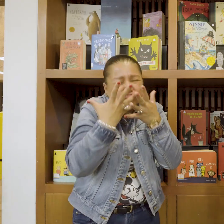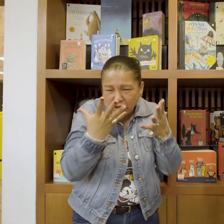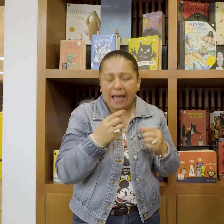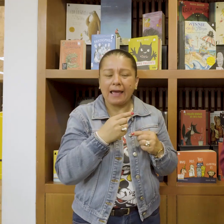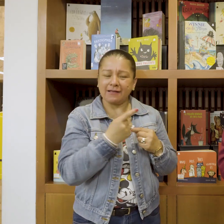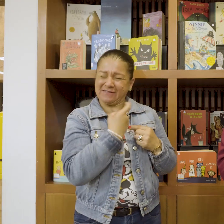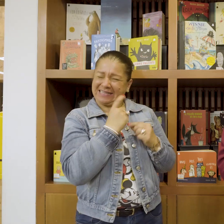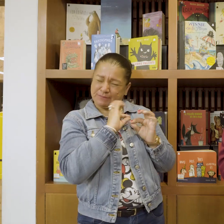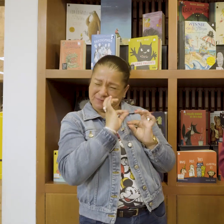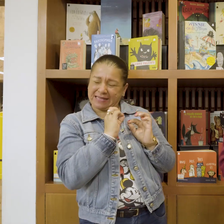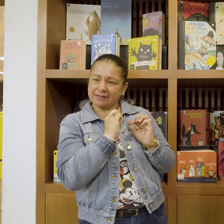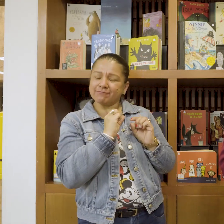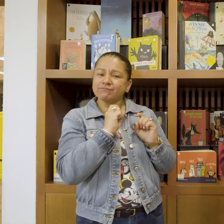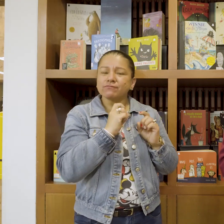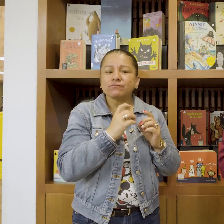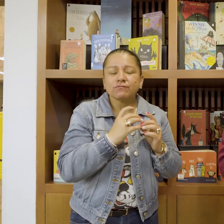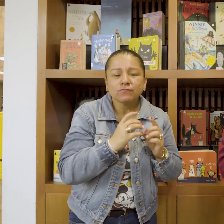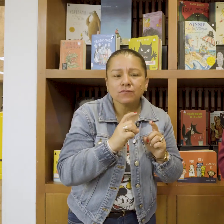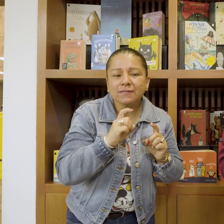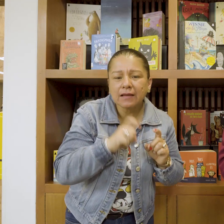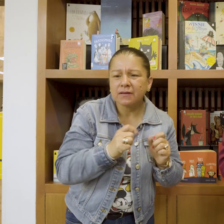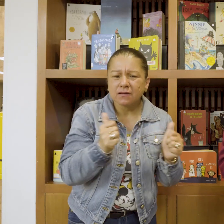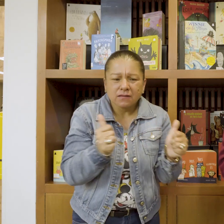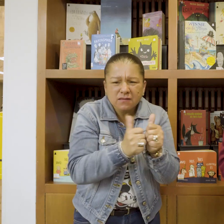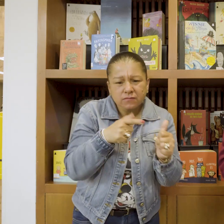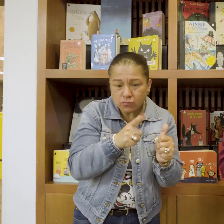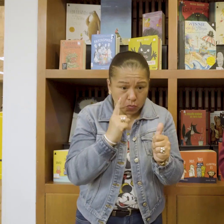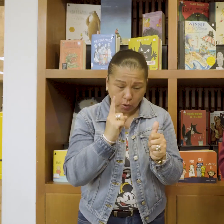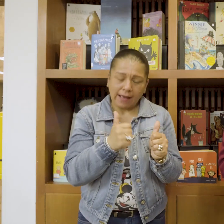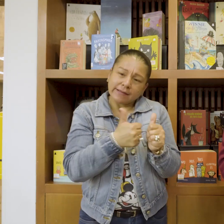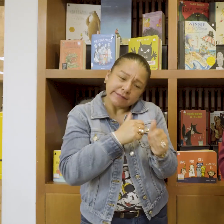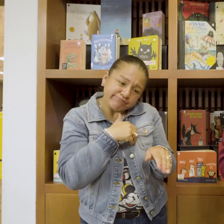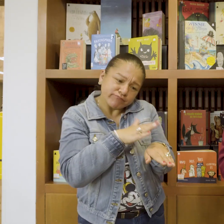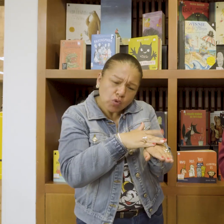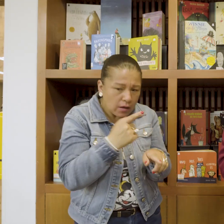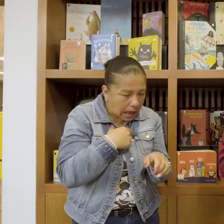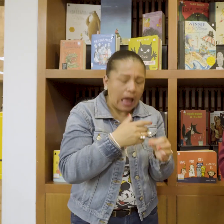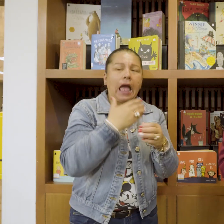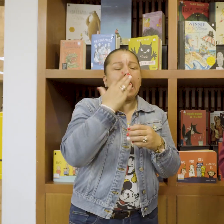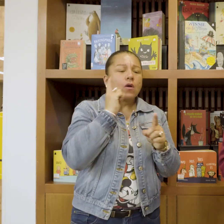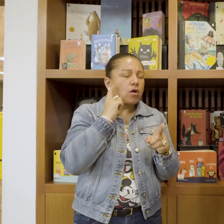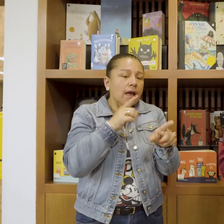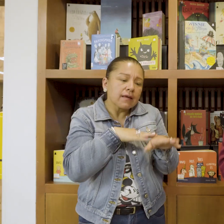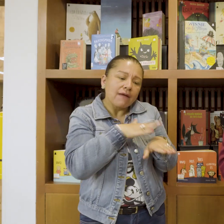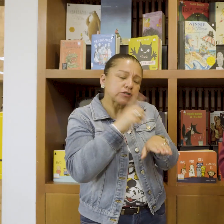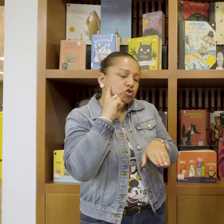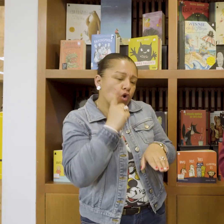esas preguntas nos han parecido muy útiles también, acompañar al niño en este proceso de conocimiento, de descubrimiento